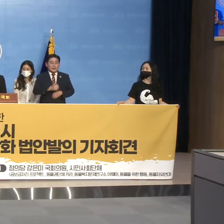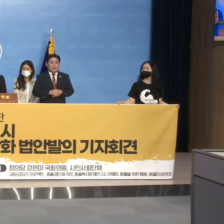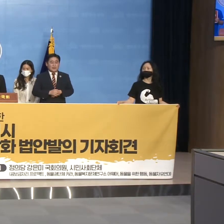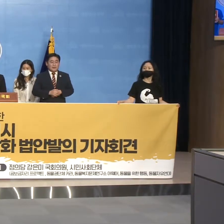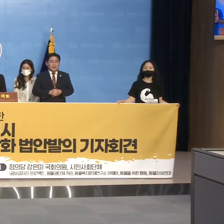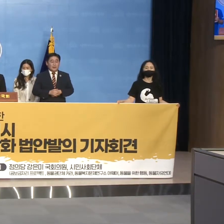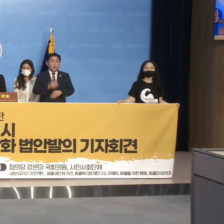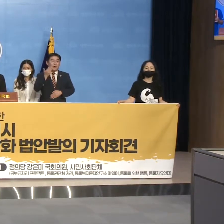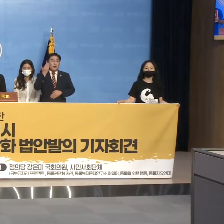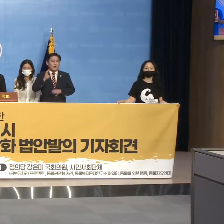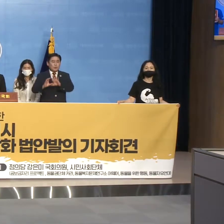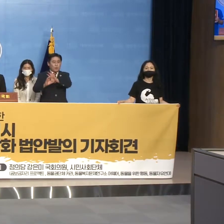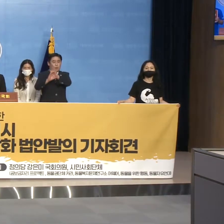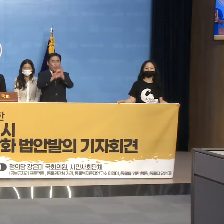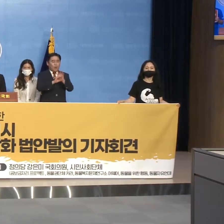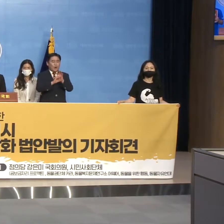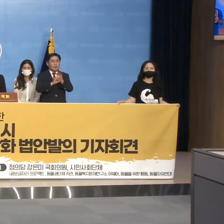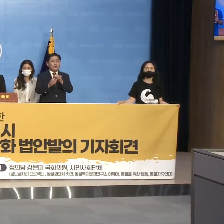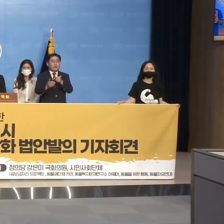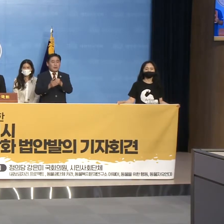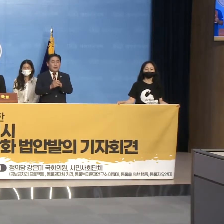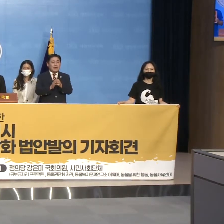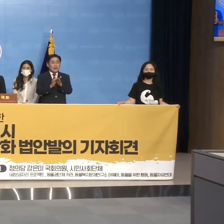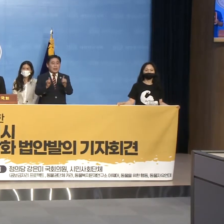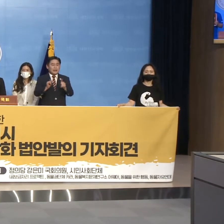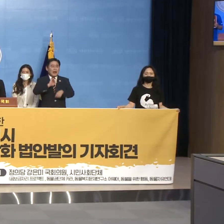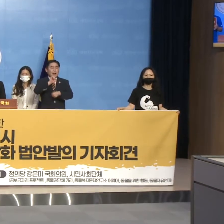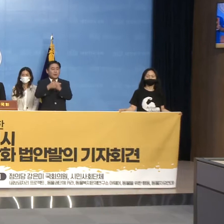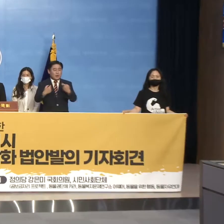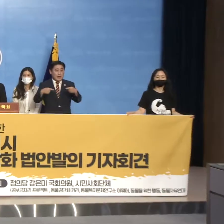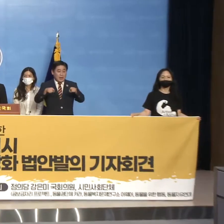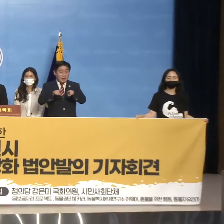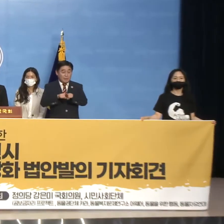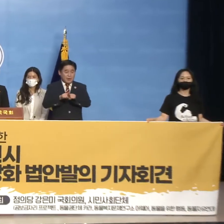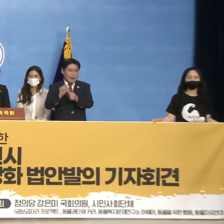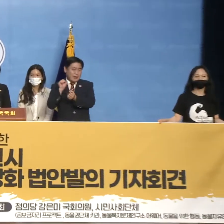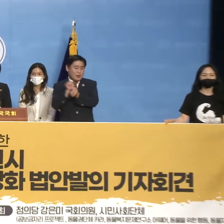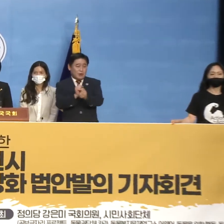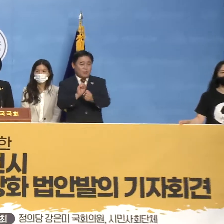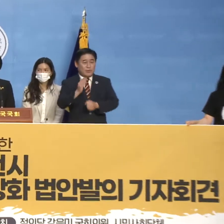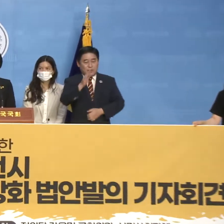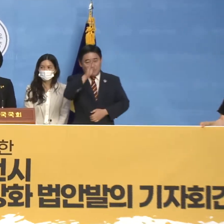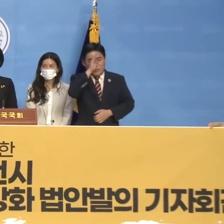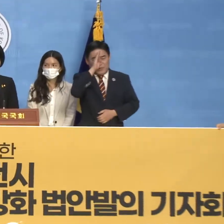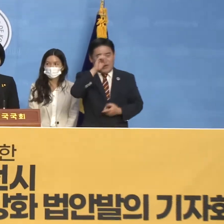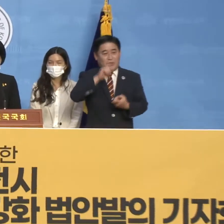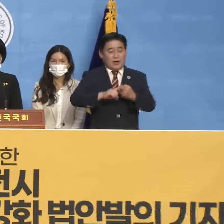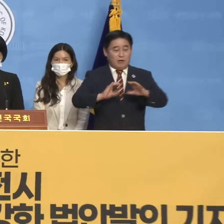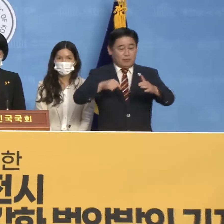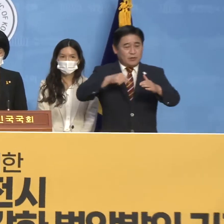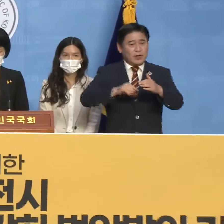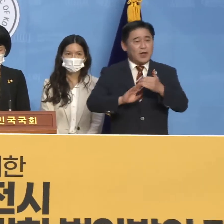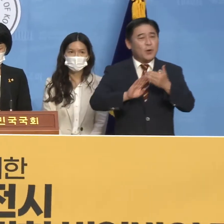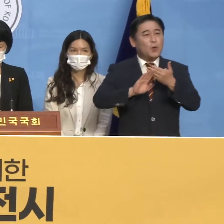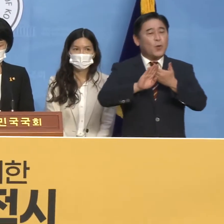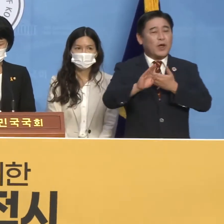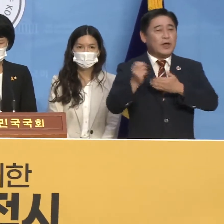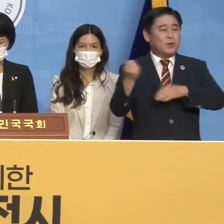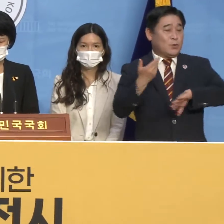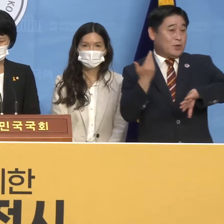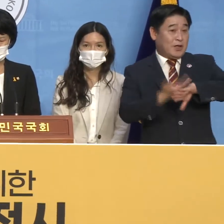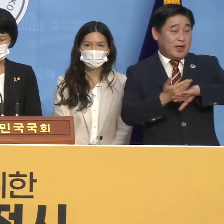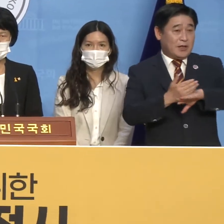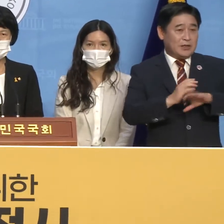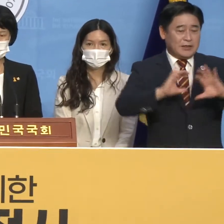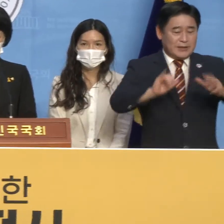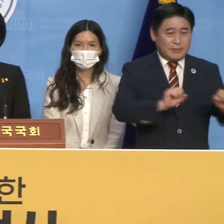기자회견은 최근 코로나19로 대두된 인수공통 감염병 문제에 대하여 국내외 또 다른 팬데믹